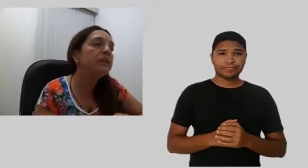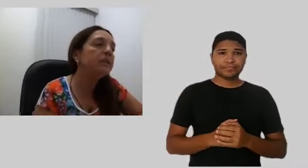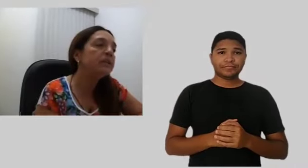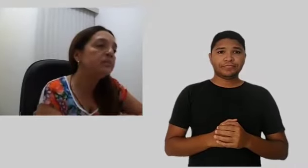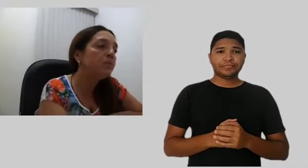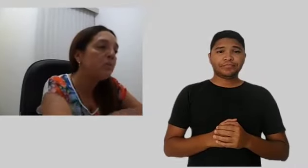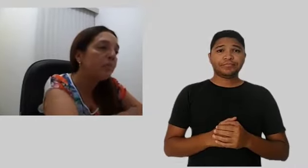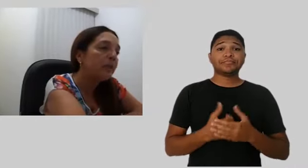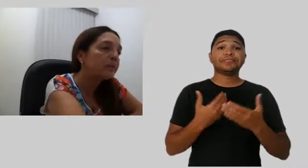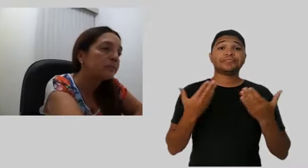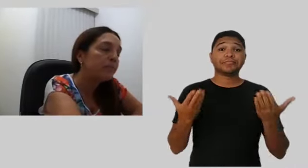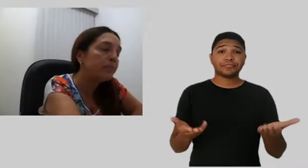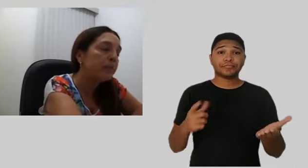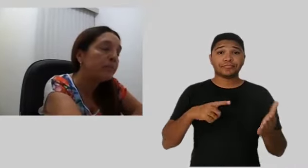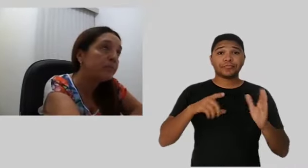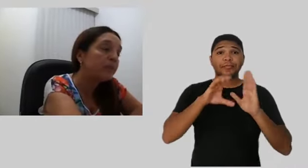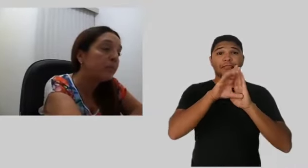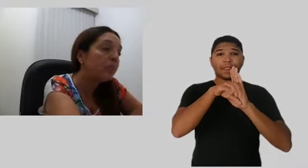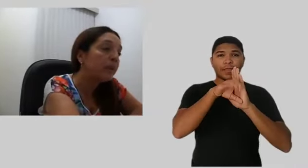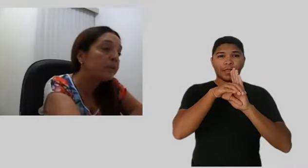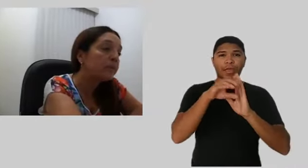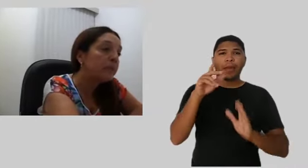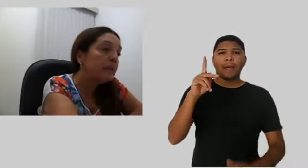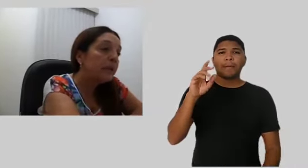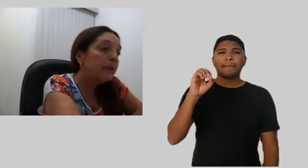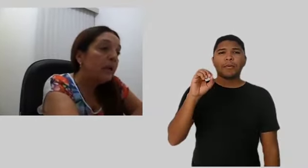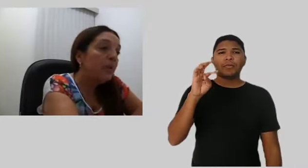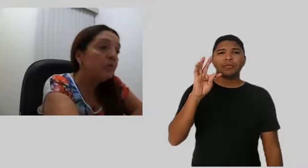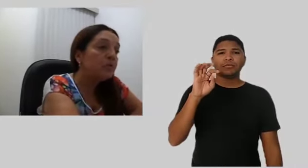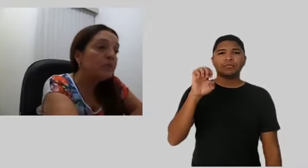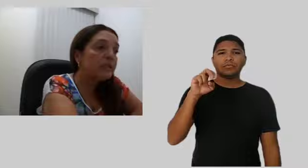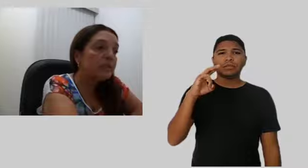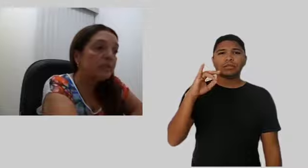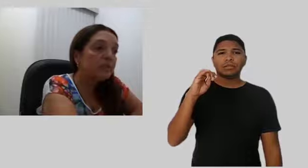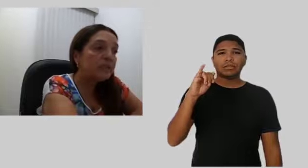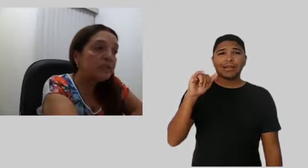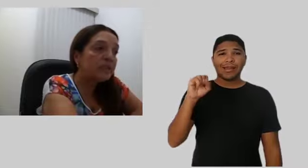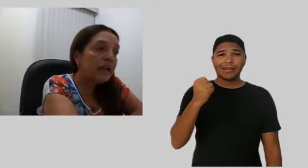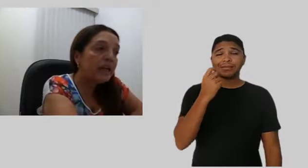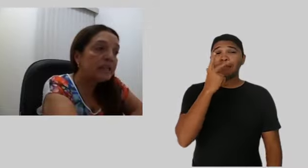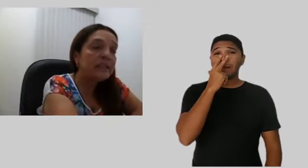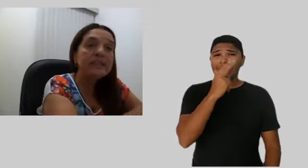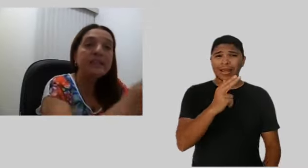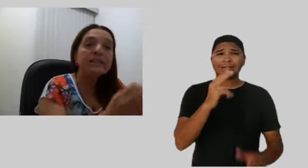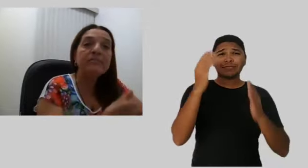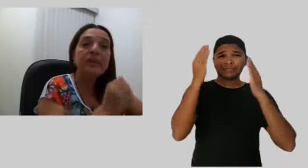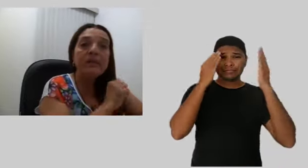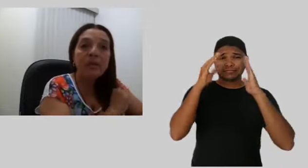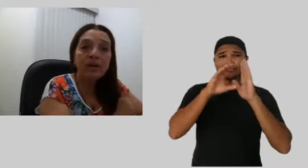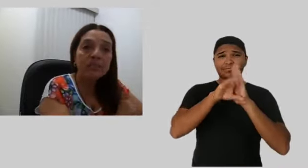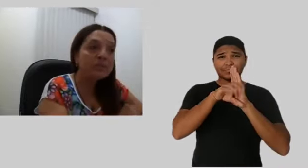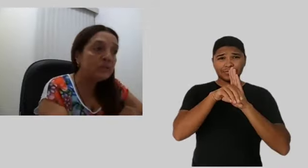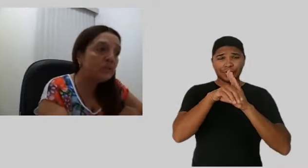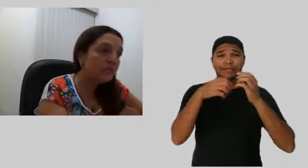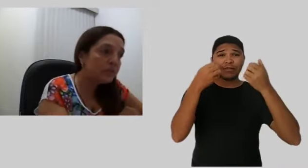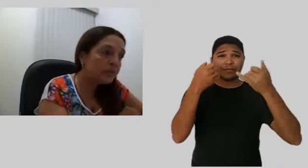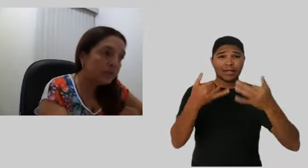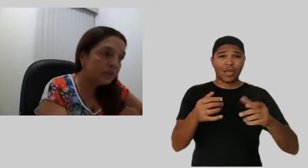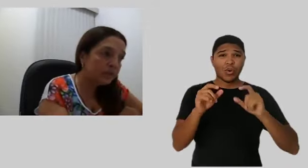É diferente da criança por complexo, que pensa por complexo. Os conceitos potenciais, eles se assemelham